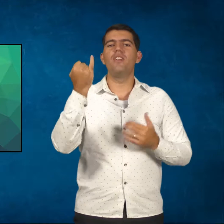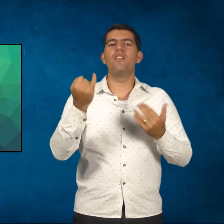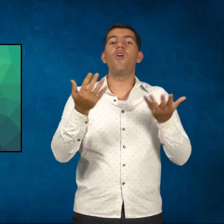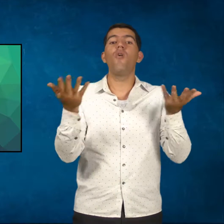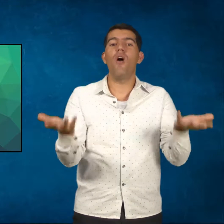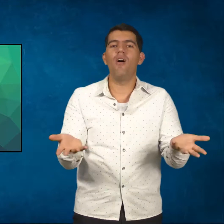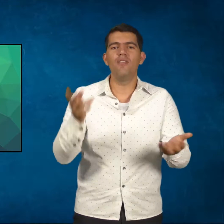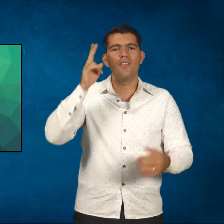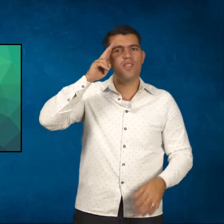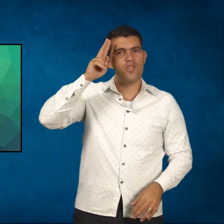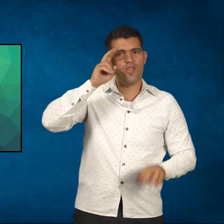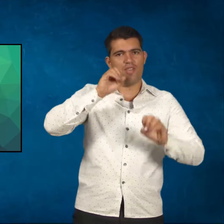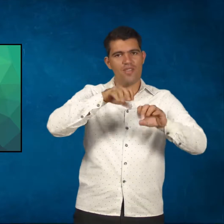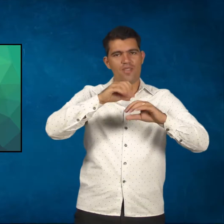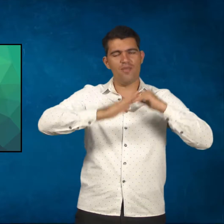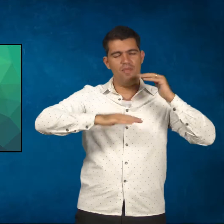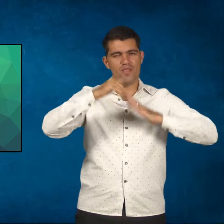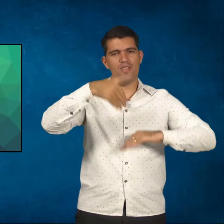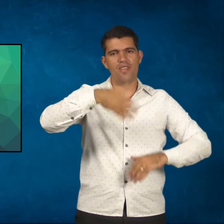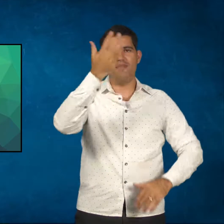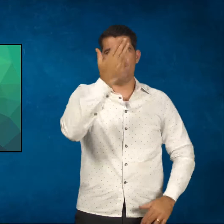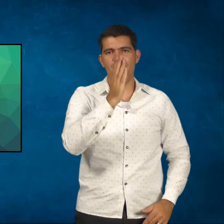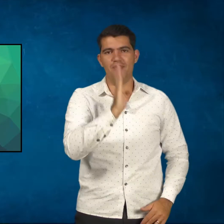na história da educação profissional no Brasil.